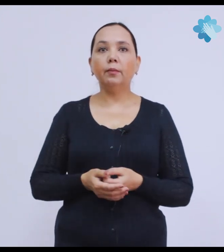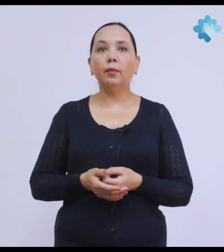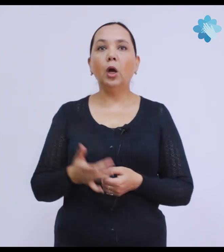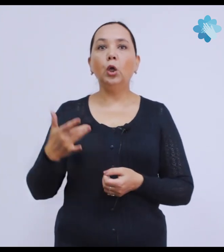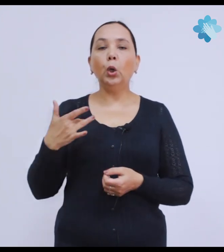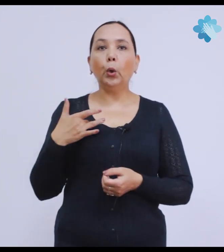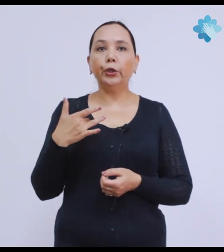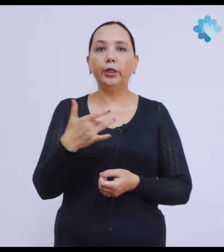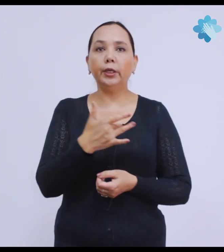легкие